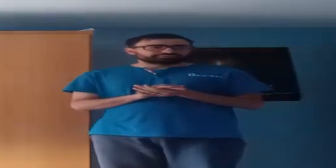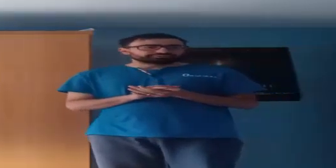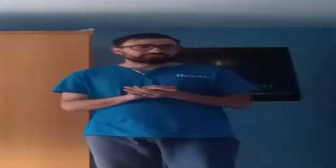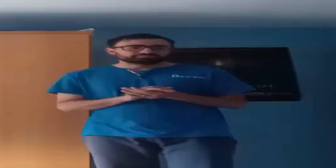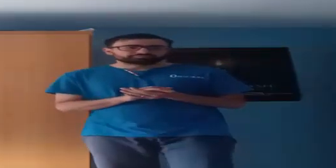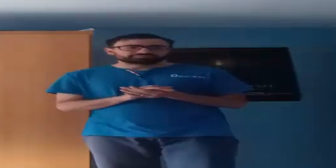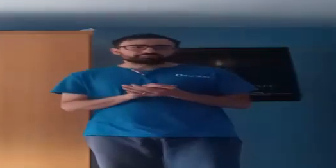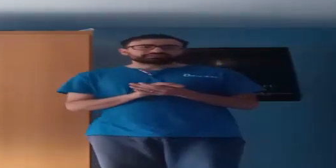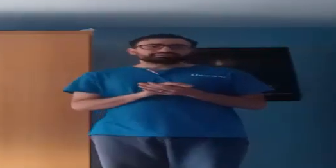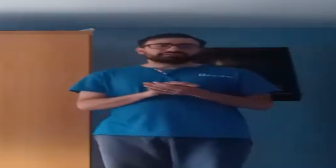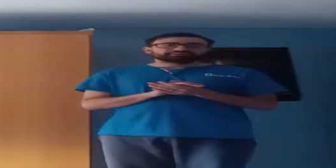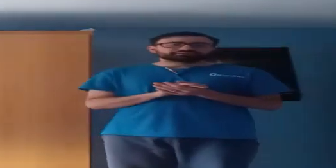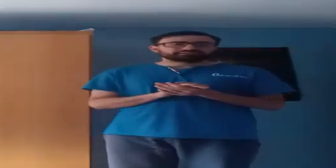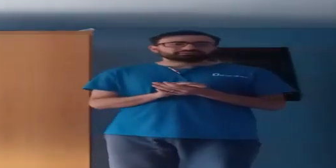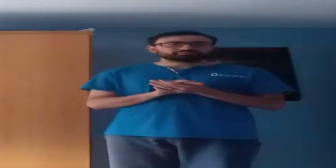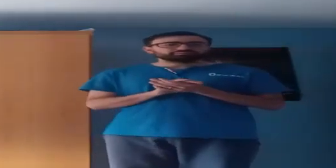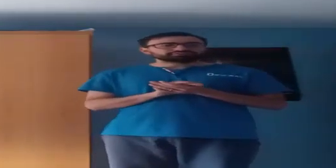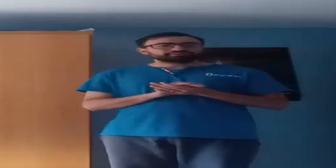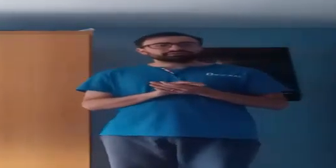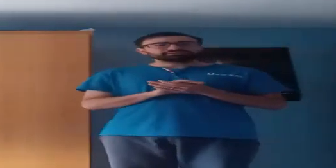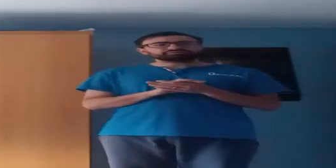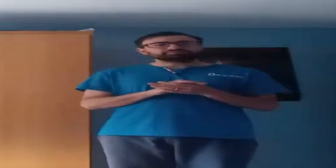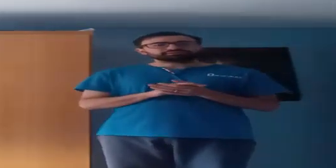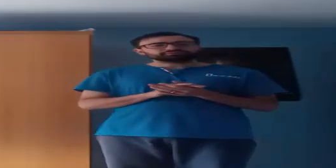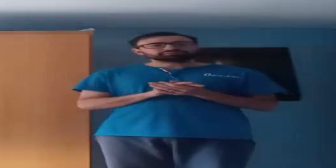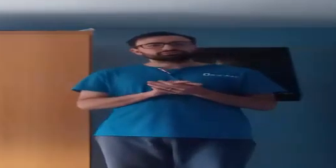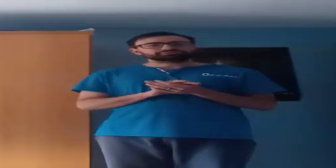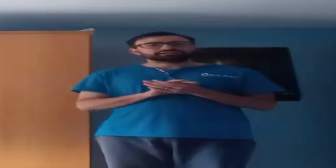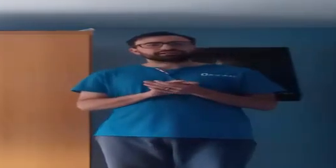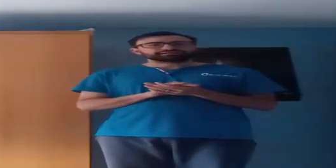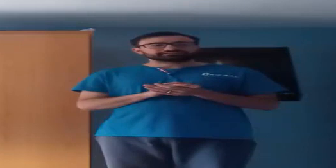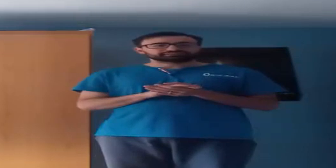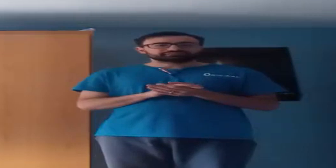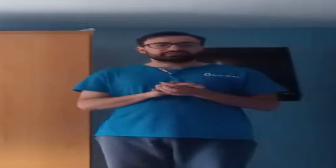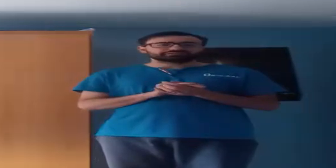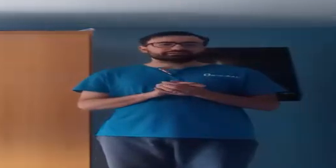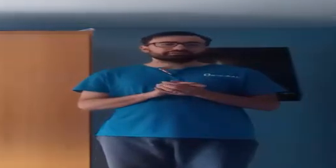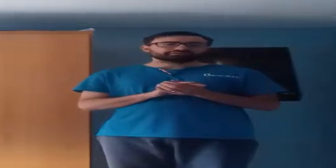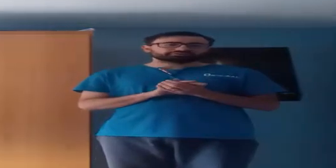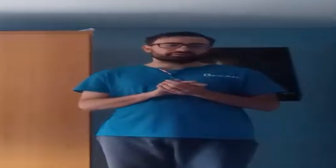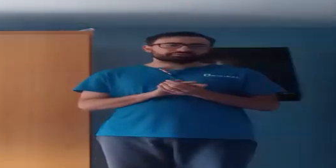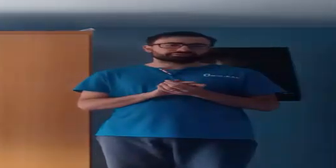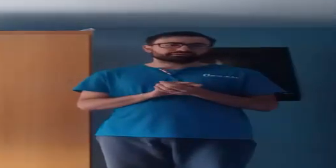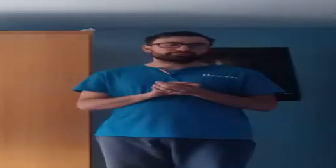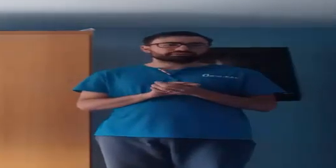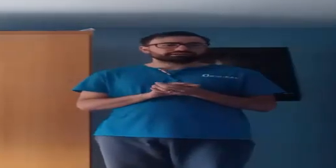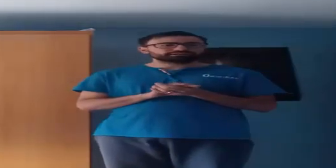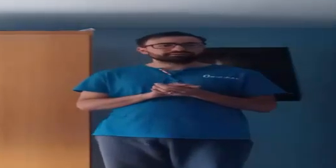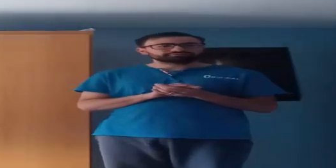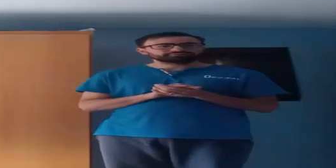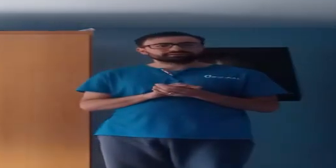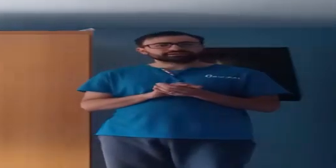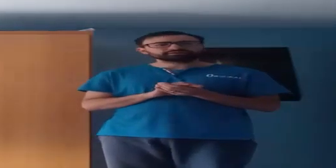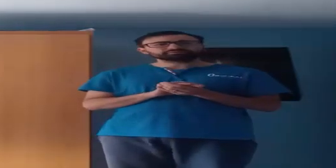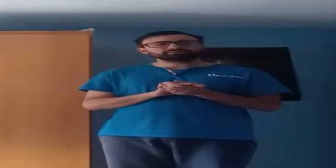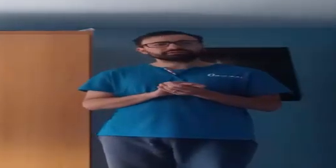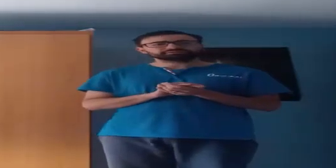Entonces, Deméter se dio cuenta y olvidó sus tareas y ordenó al Éolo, el dios